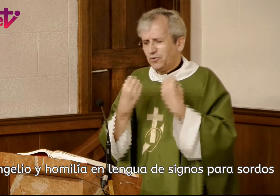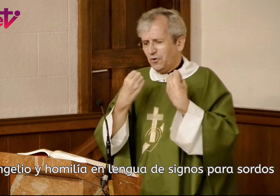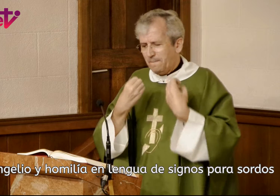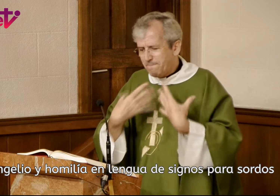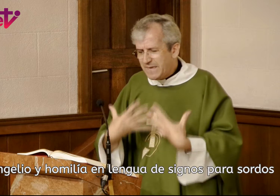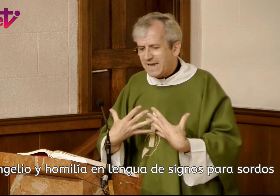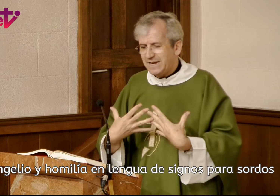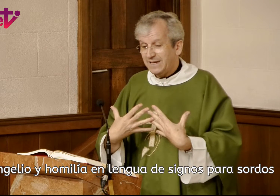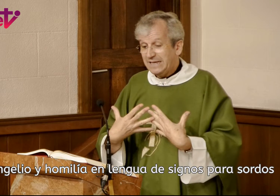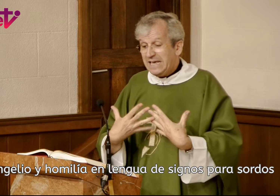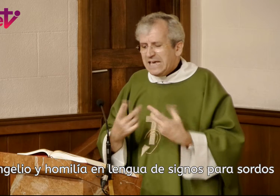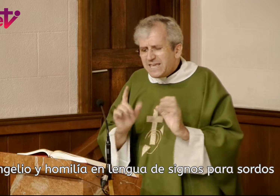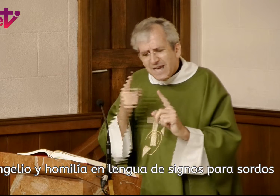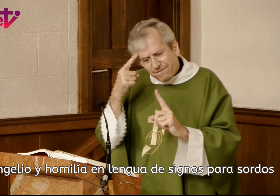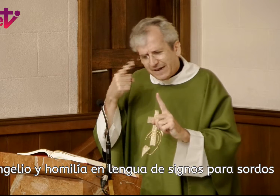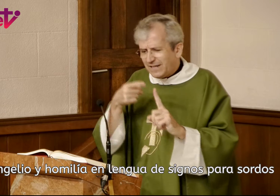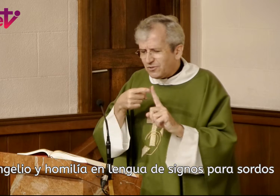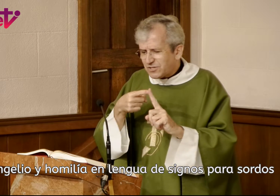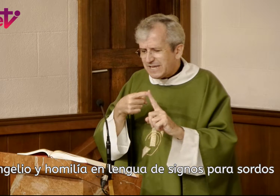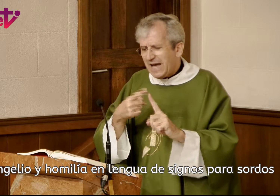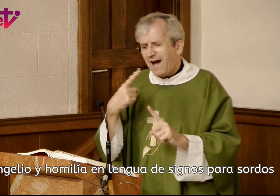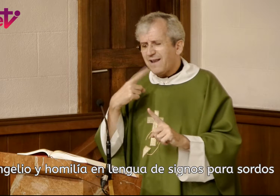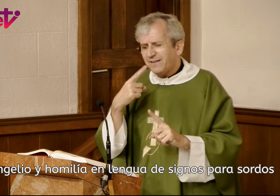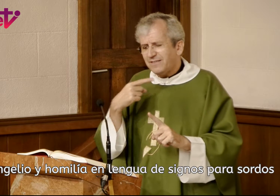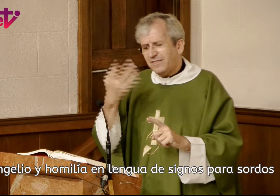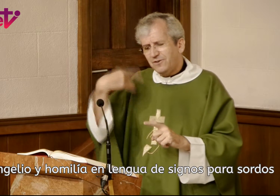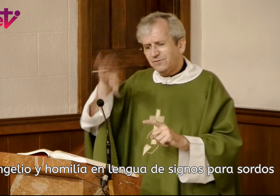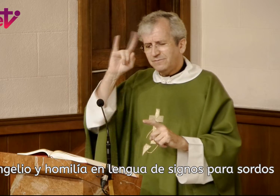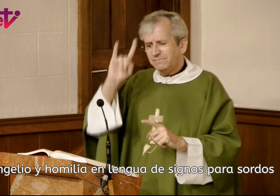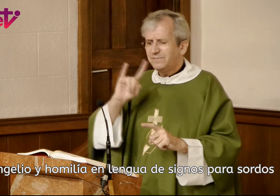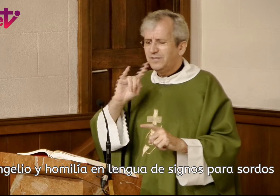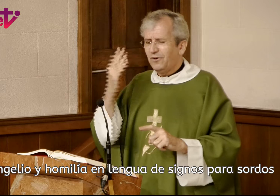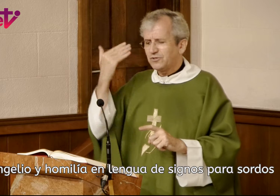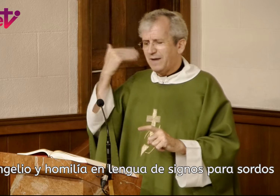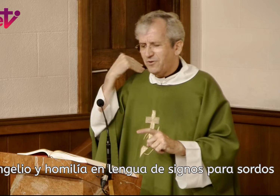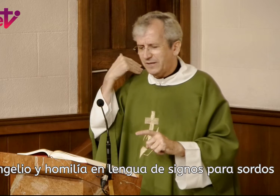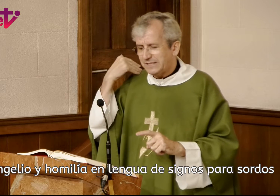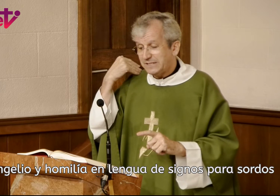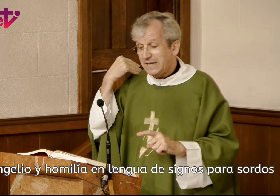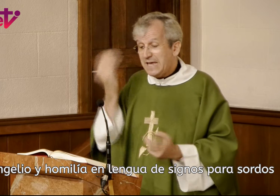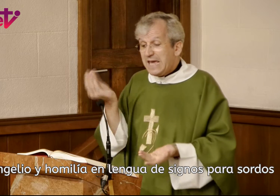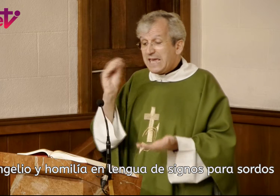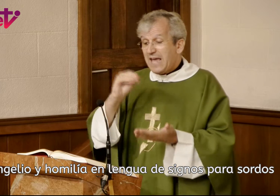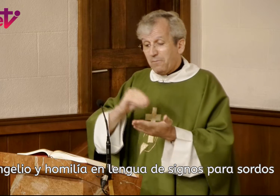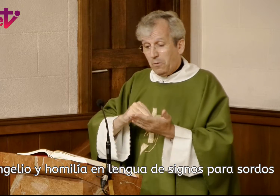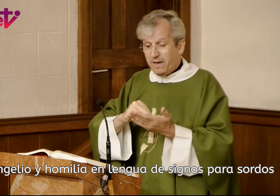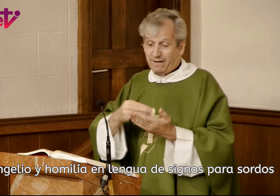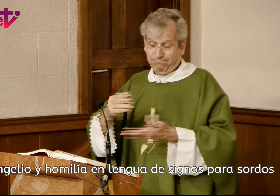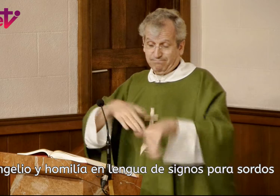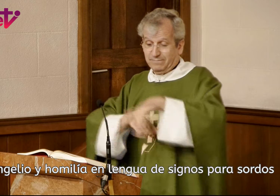restregando bien y aferrándose a la tradición de los mayores. Y al volver